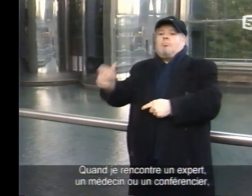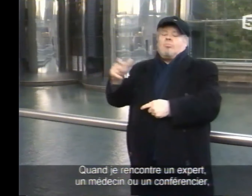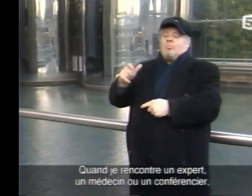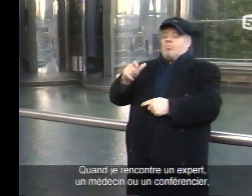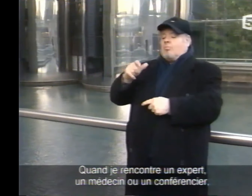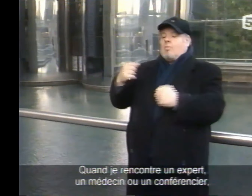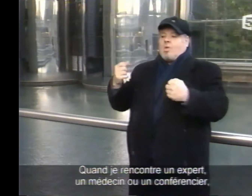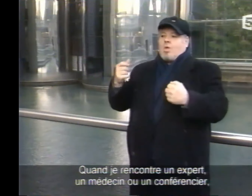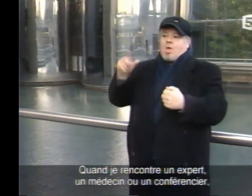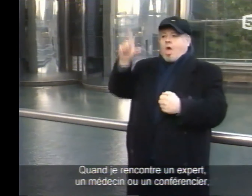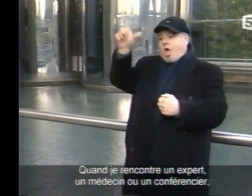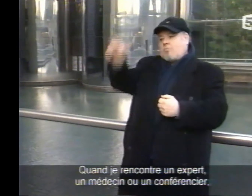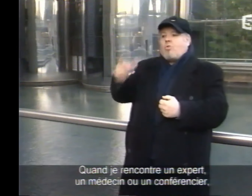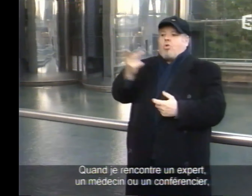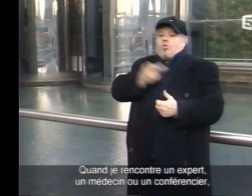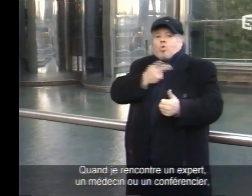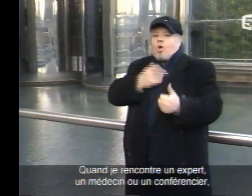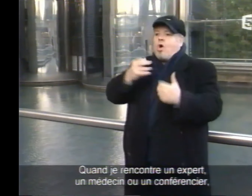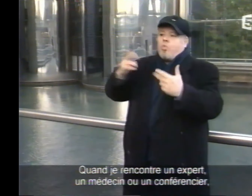Un expert, un médecin ou un conférencier,